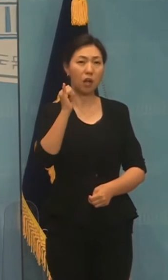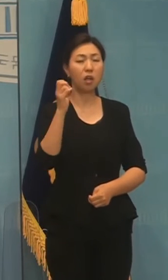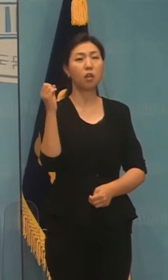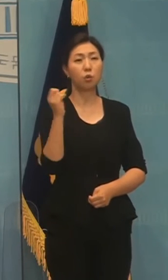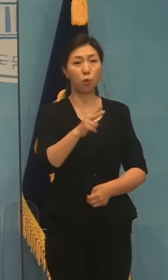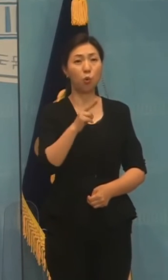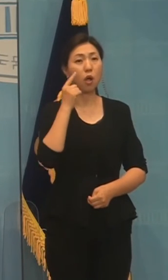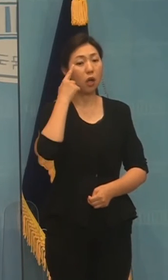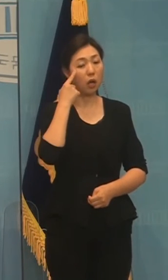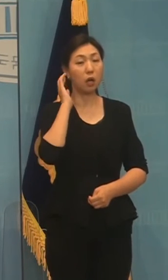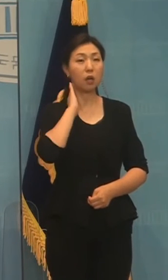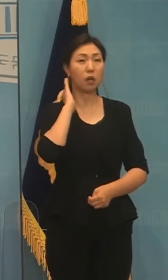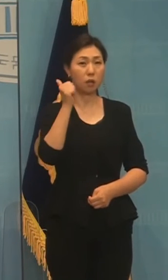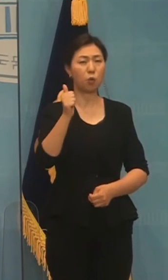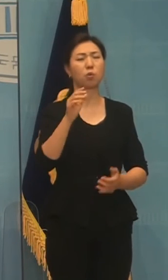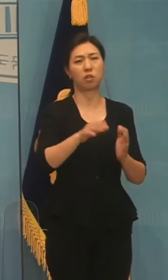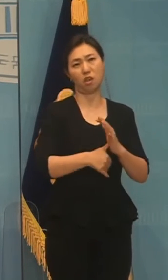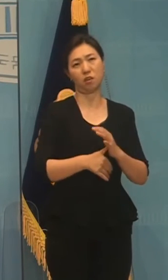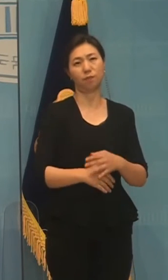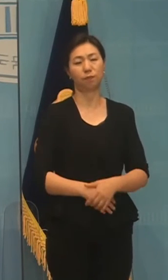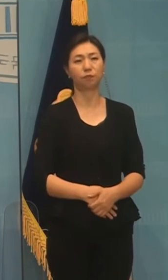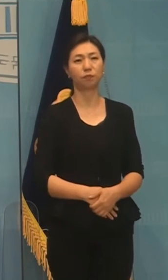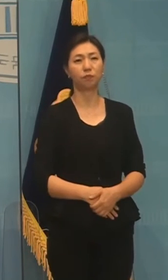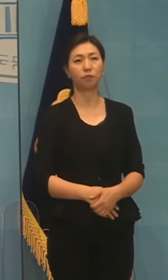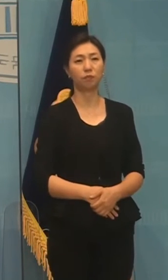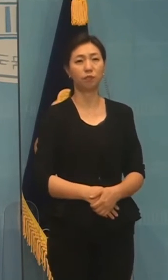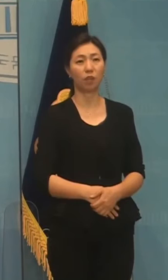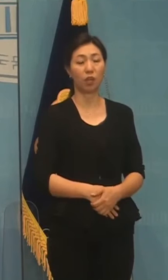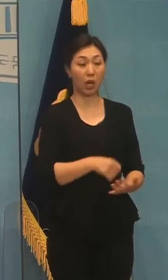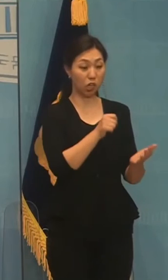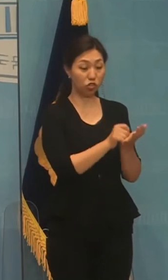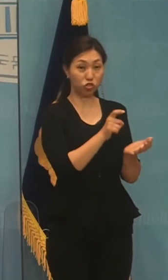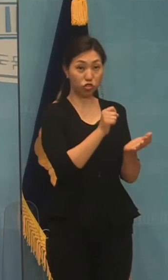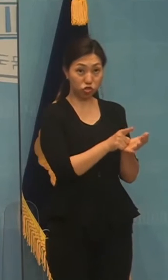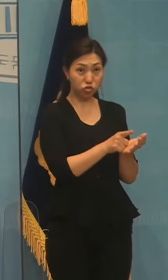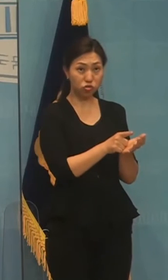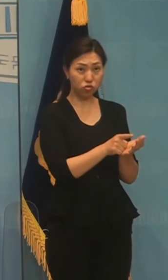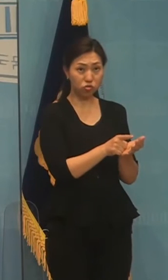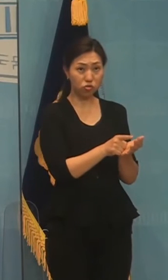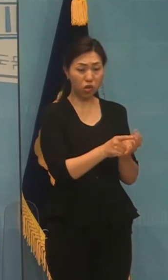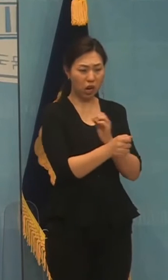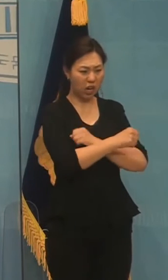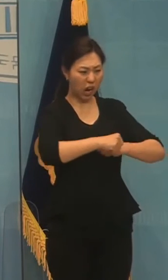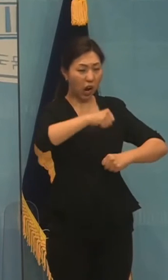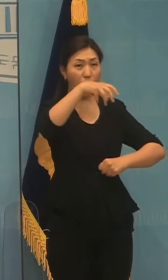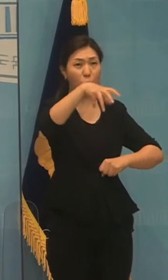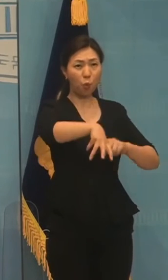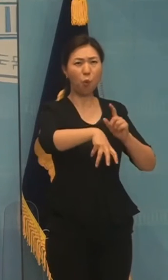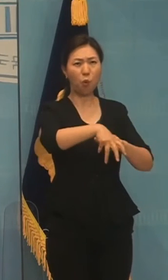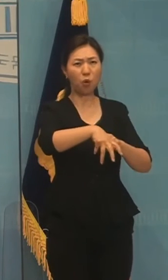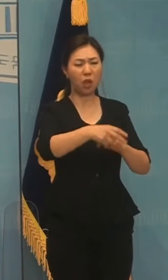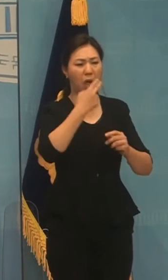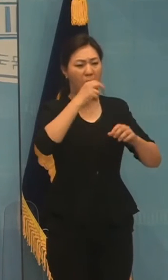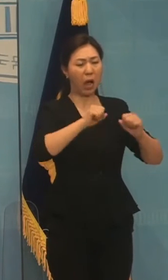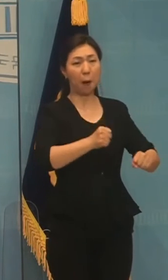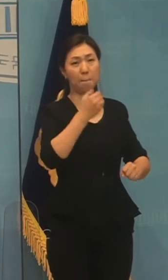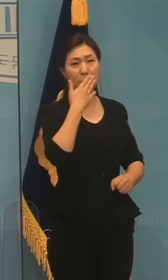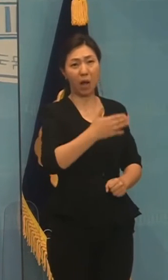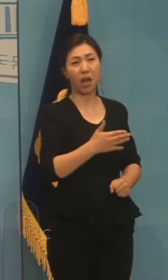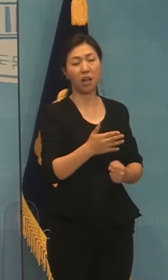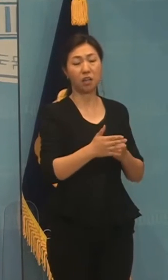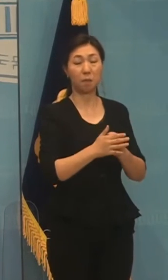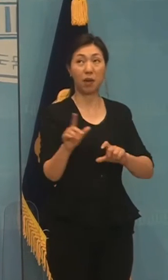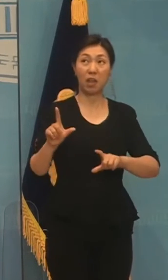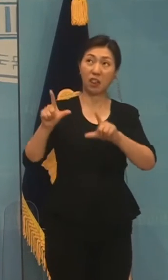지난 4년간 태양광으로 훼손된 산림은 축구장 3,300개 규모라며 마치 문재인 정부의